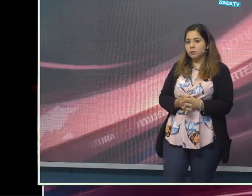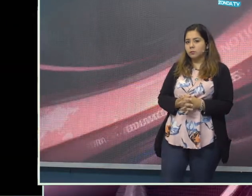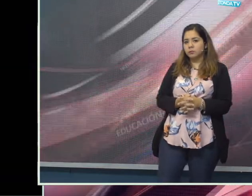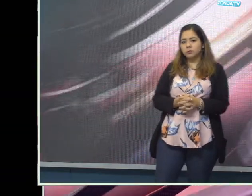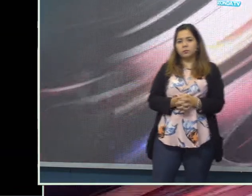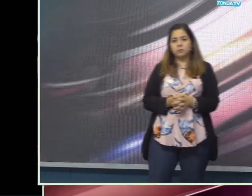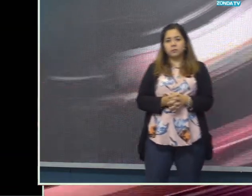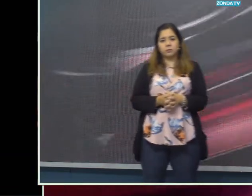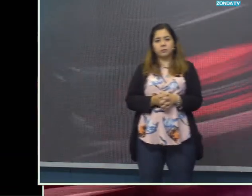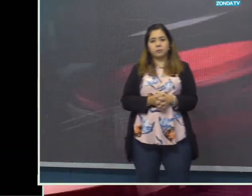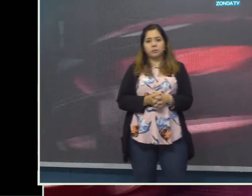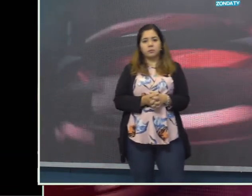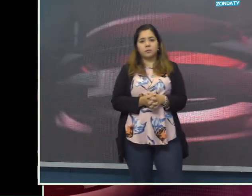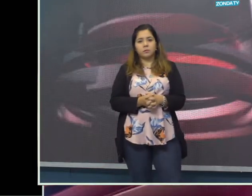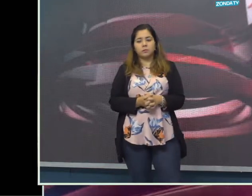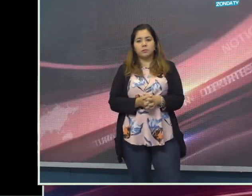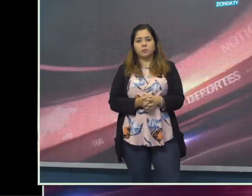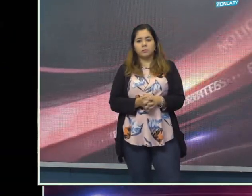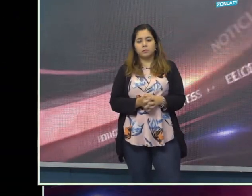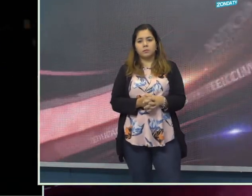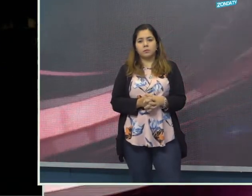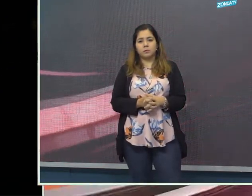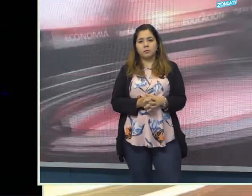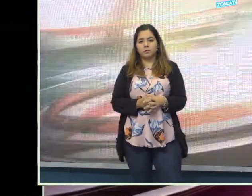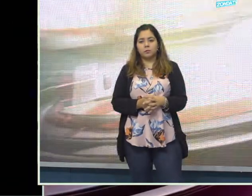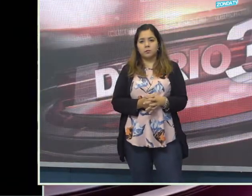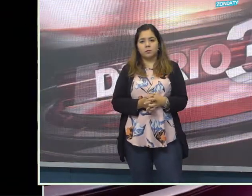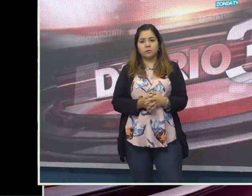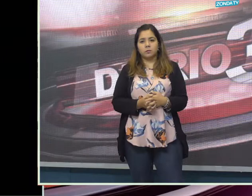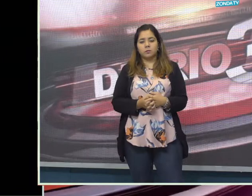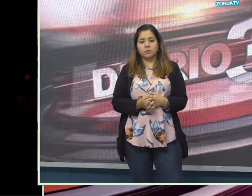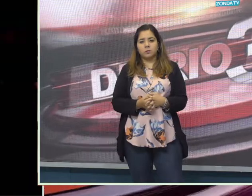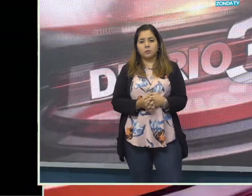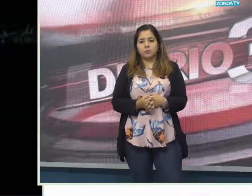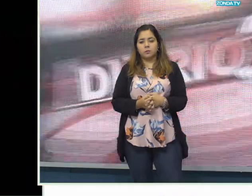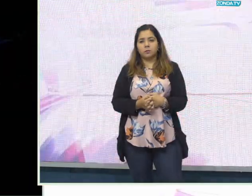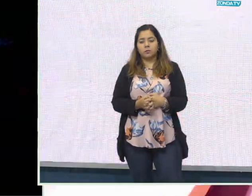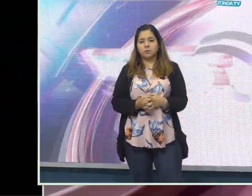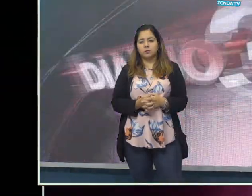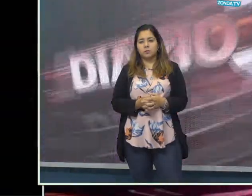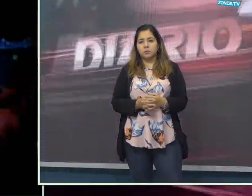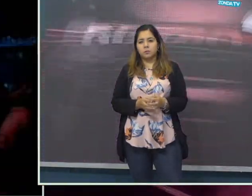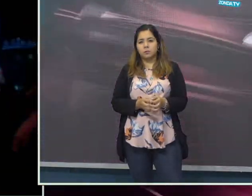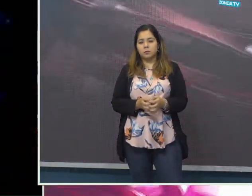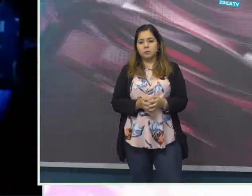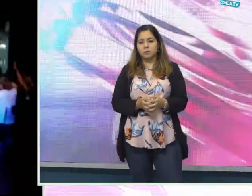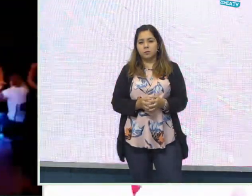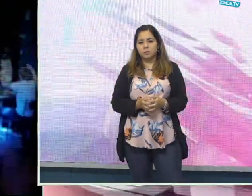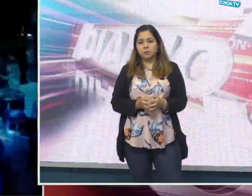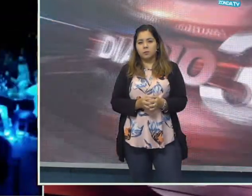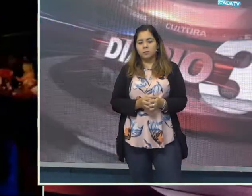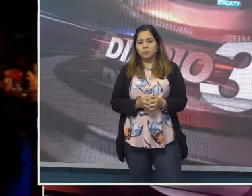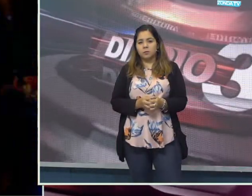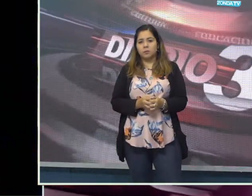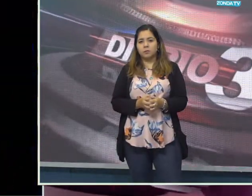proponerle al gobierno de trabajar solamente 3 días en la semana y el resto de los días la economía cerrada. ¿De qué forma? El día jueves,